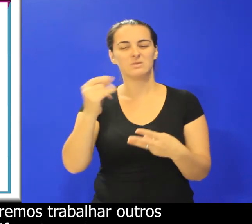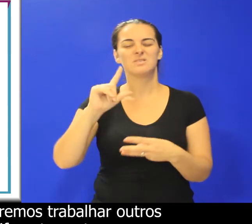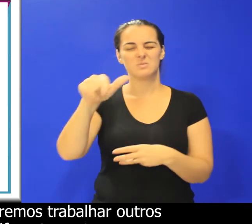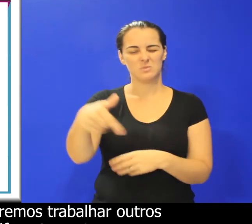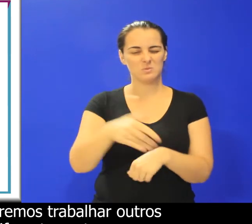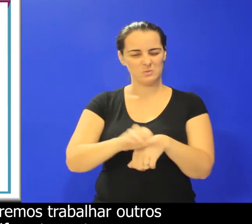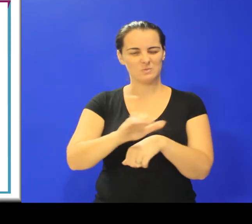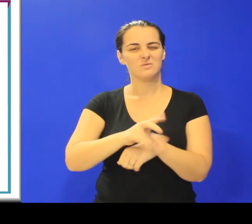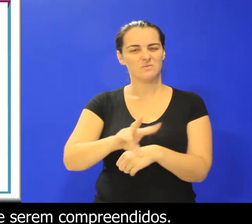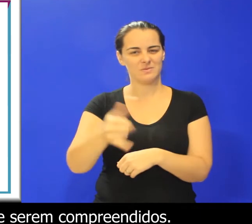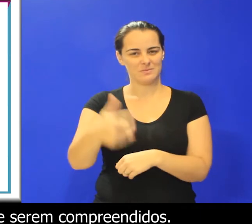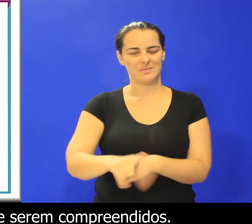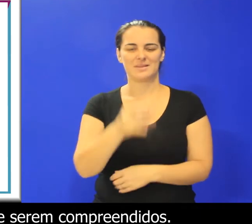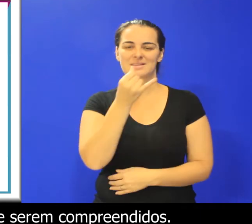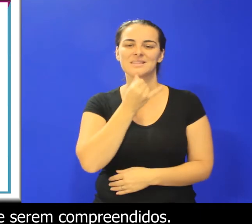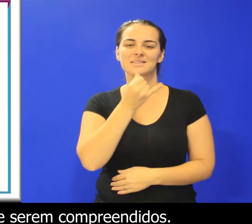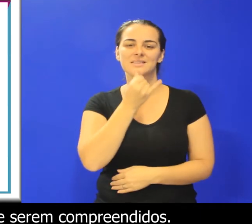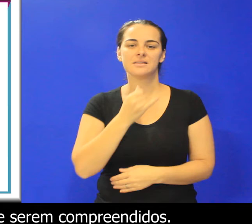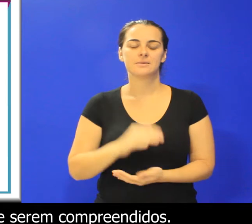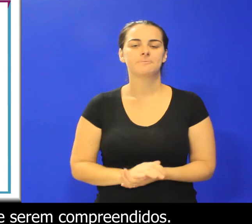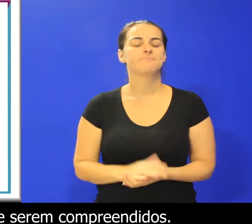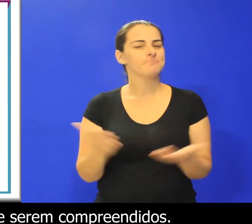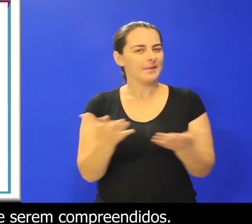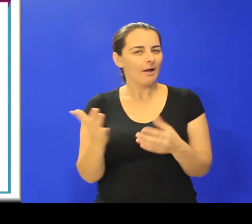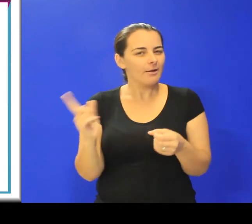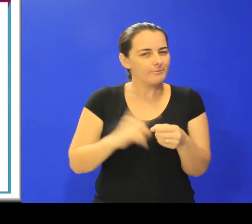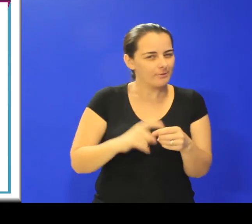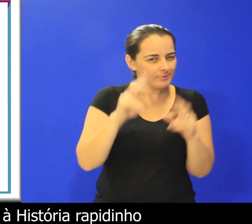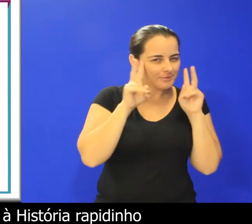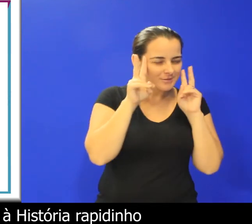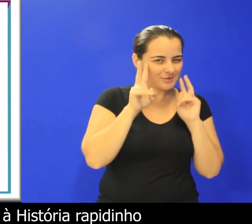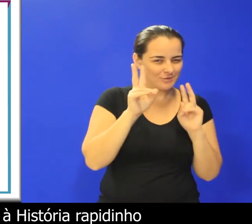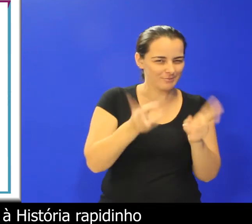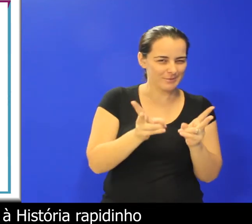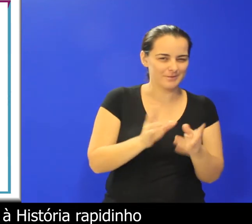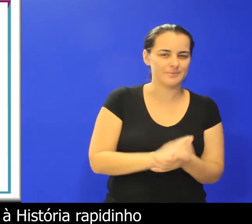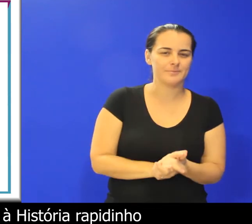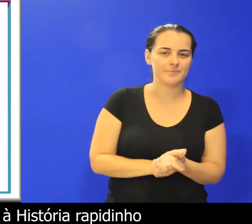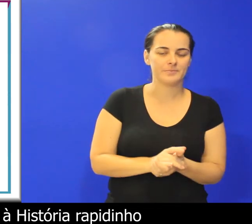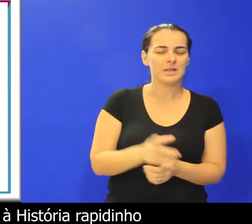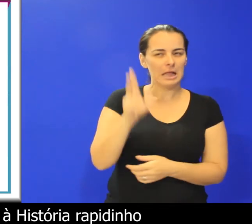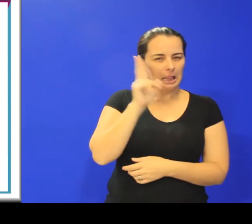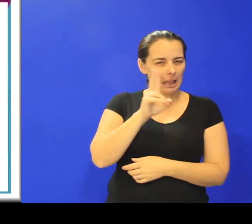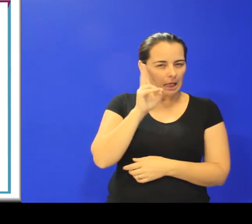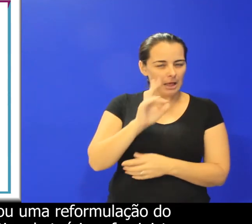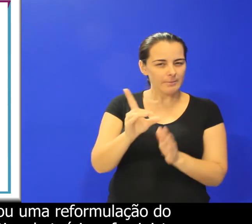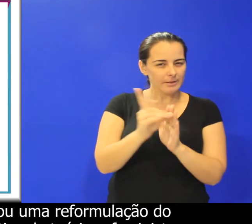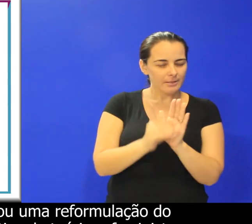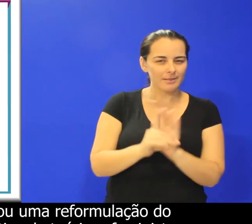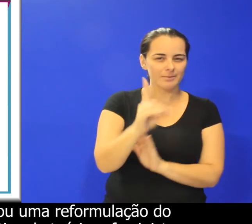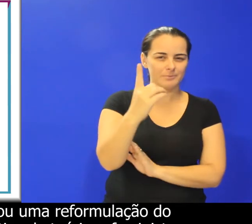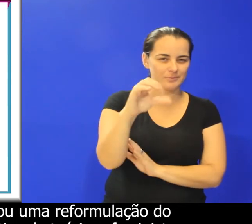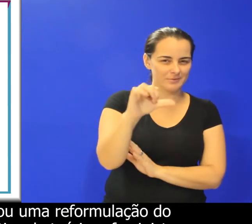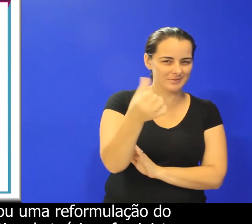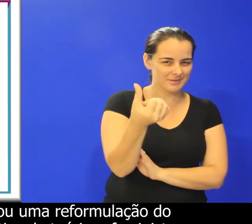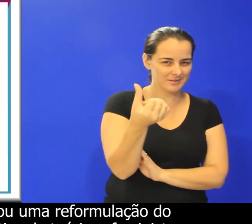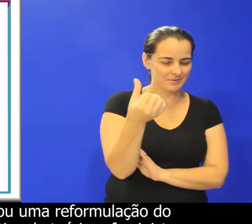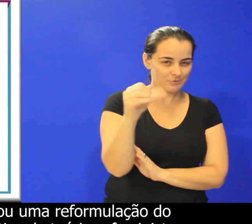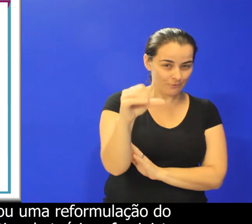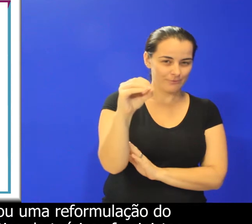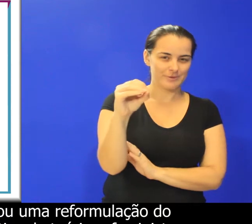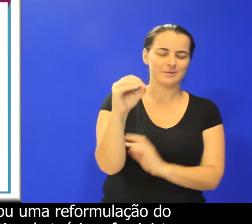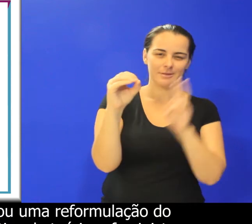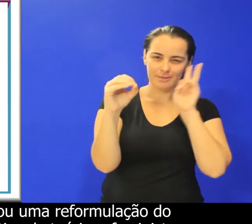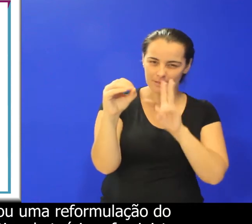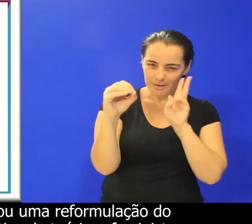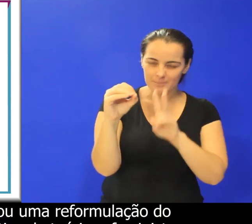e de diferentes naturezas, muito importantes de serem compreendidos. Agora voltemos à história rapidinho. Na década de 90, rolou